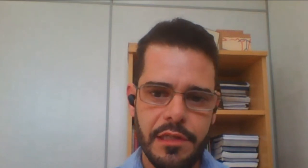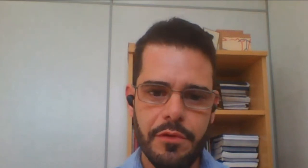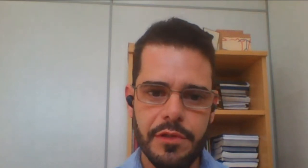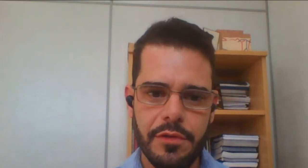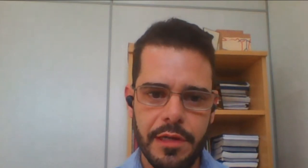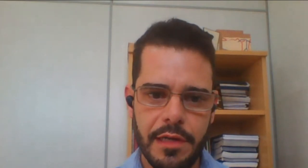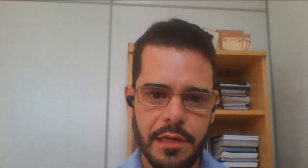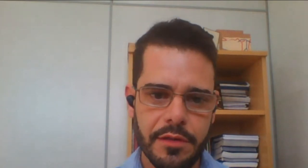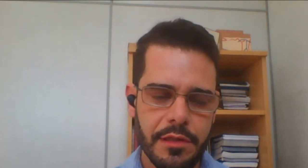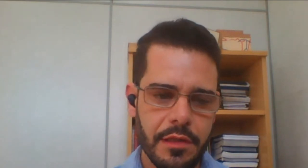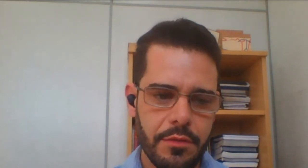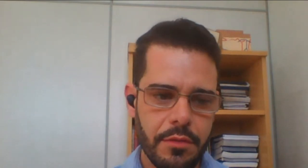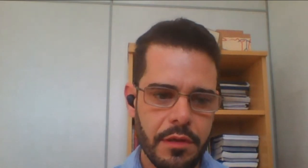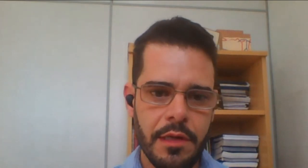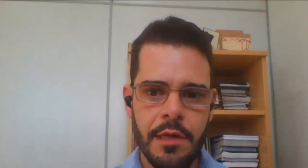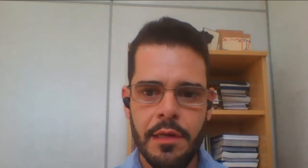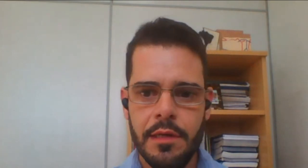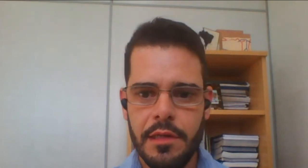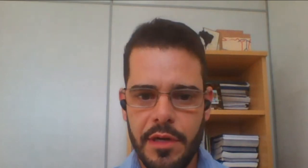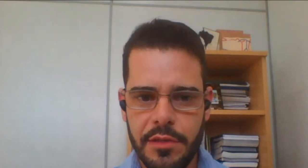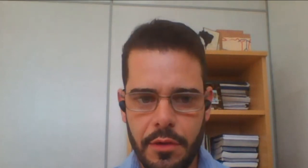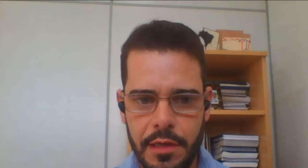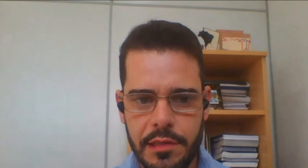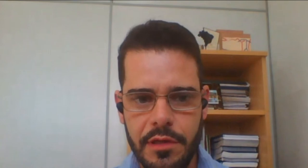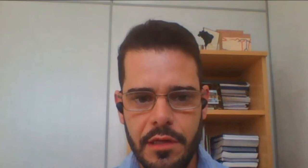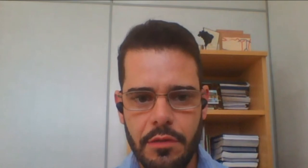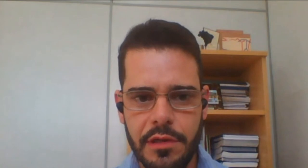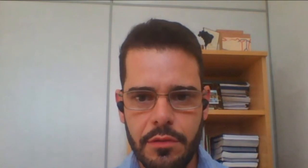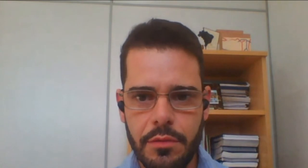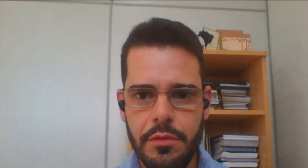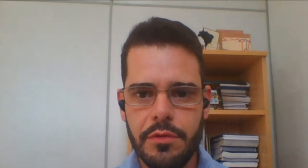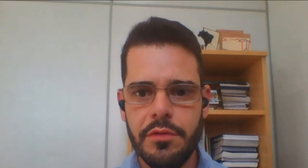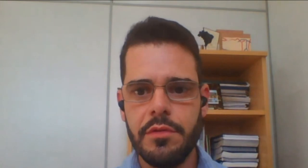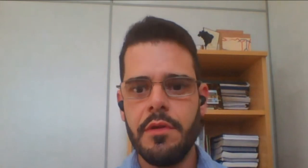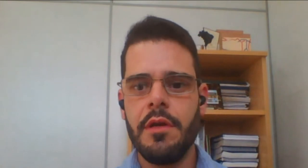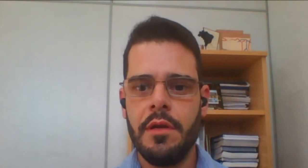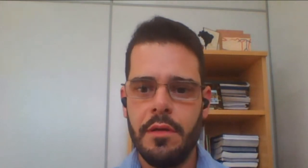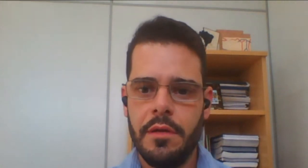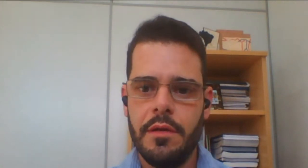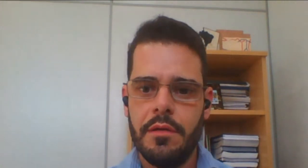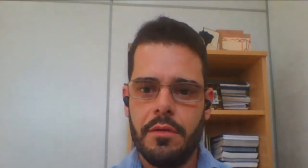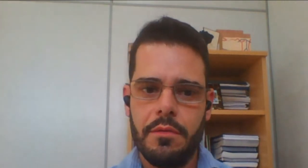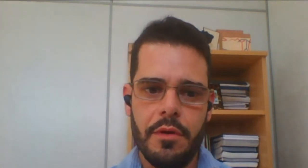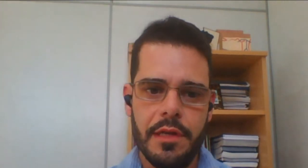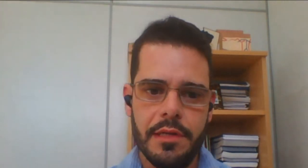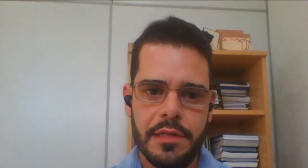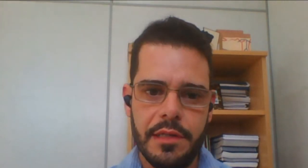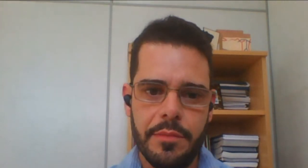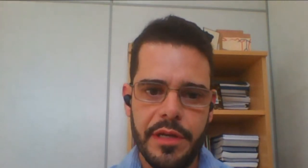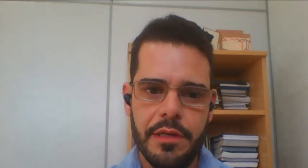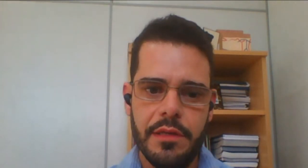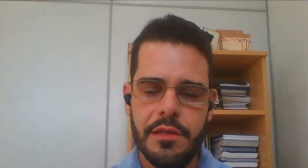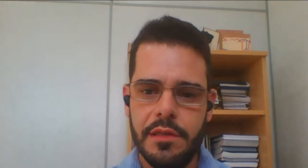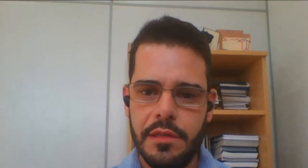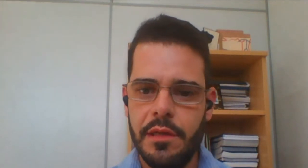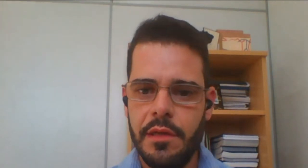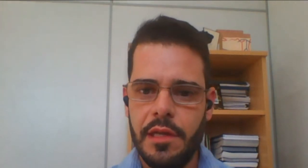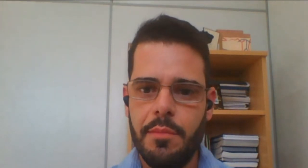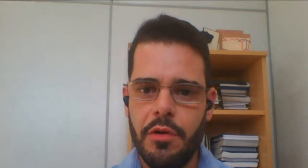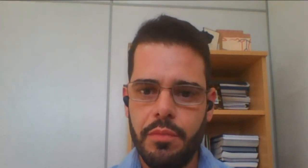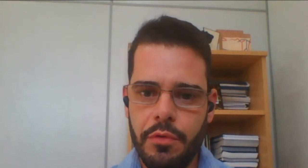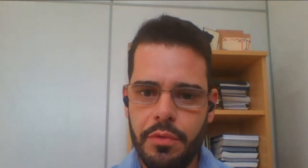professor Vicente, professora Érica, nossa diretora, demais colegas coordenadoras de cursos, colegas aí também